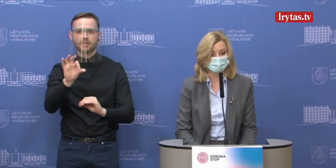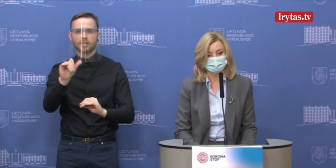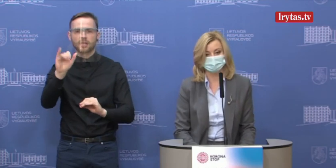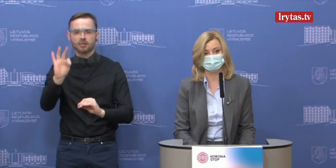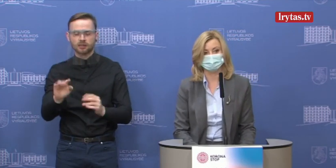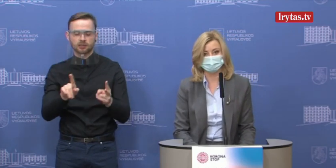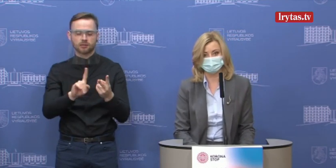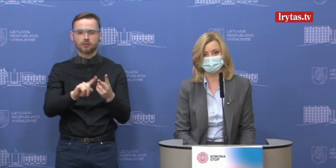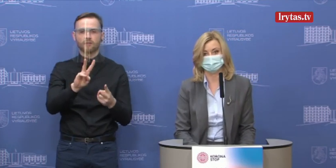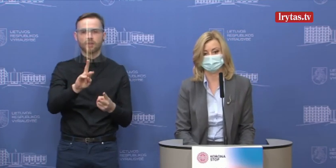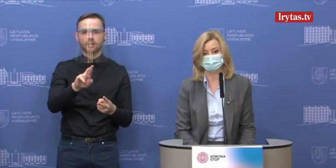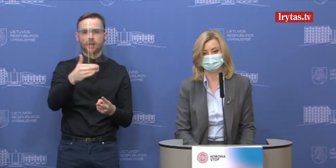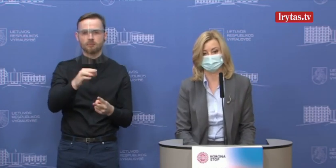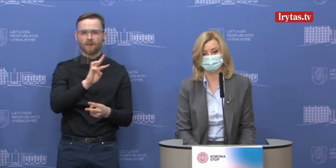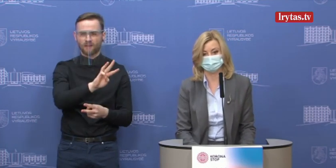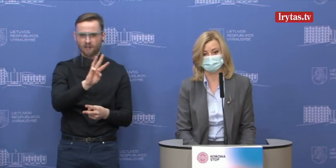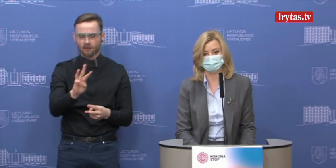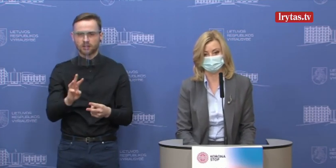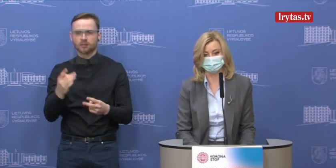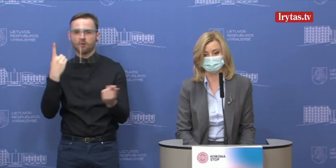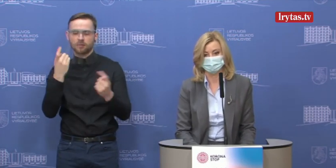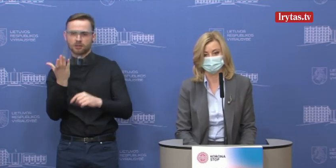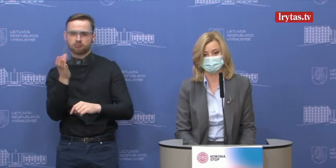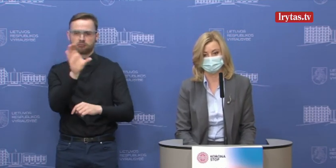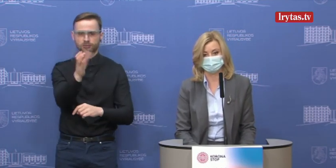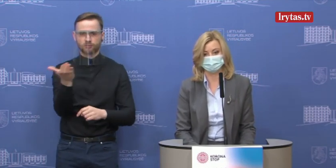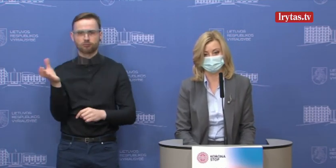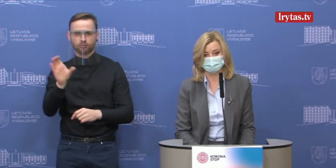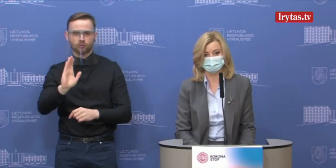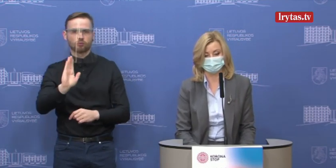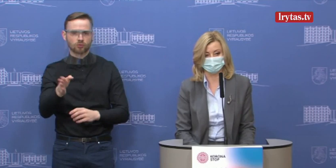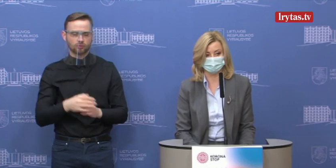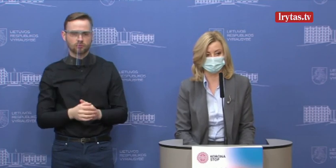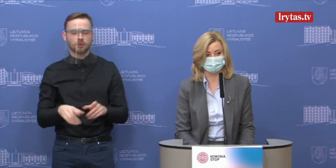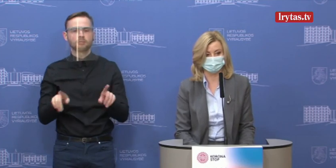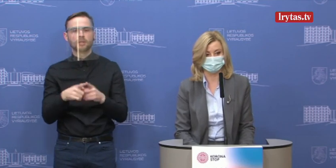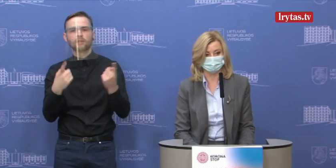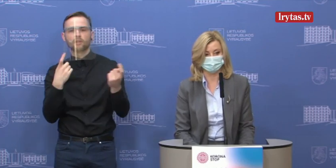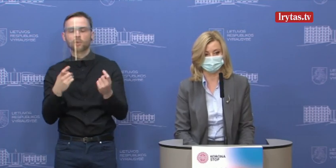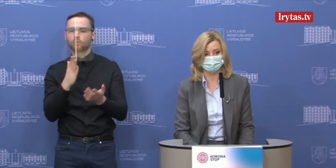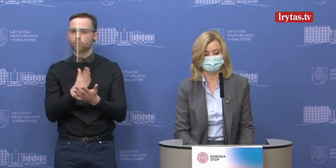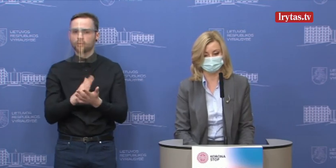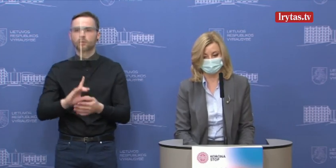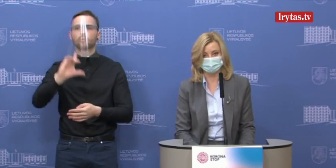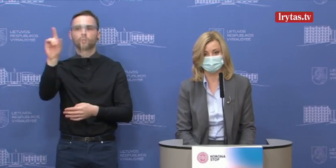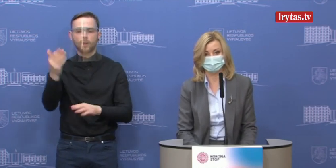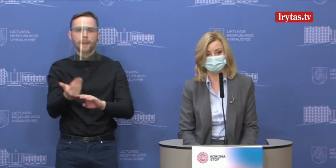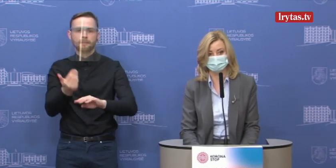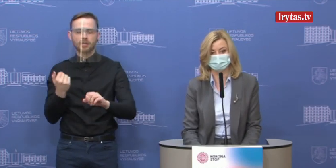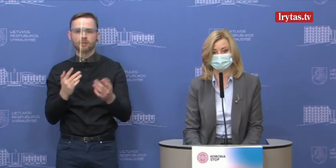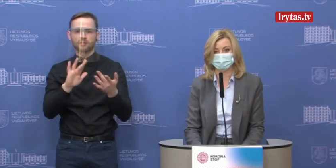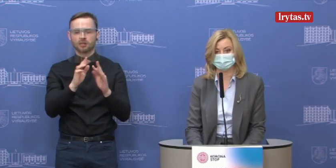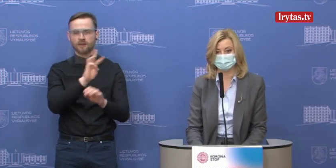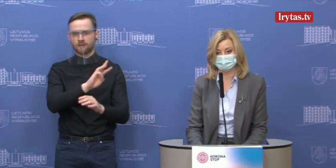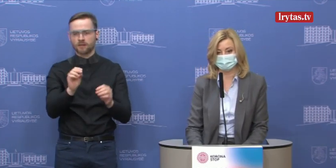VRM tinklapyje. Tai yra tie šaltiniai, kurios vertėtų keliaujant atsiversti, pasižiūrėti,